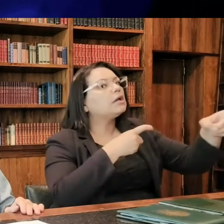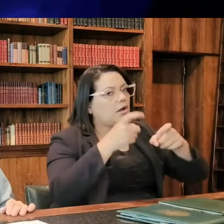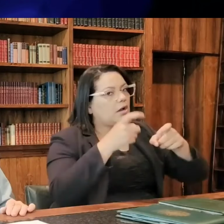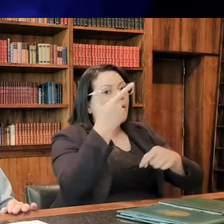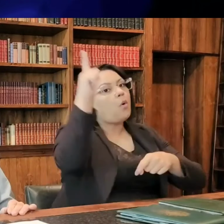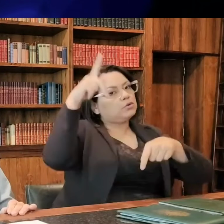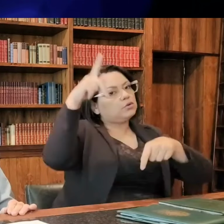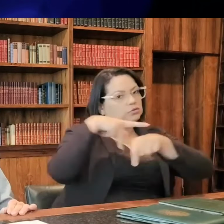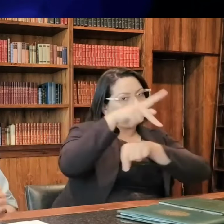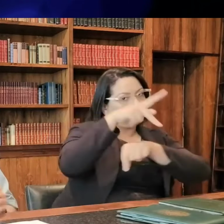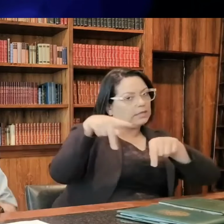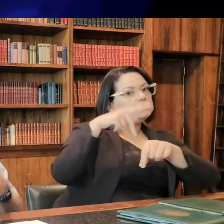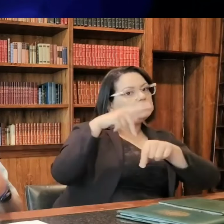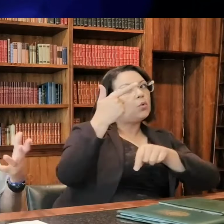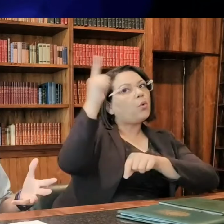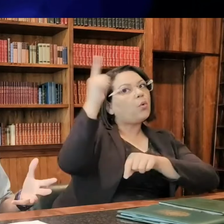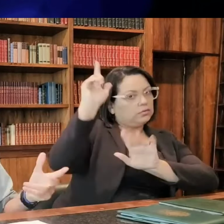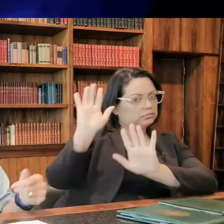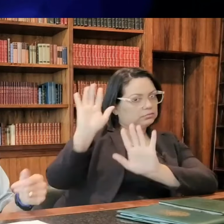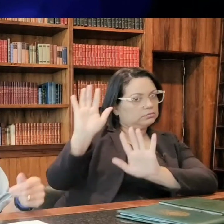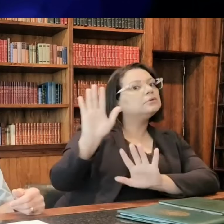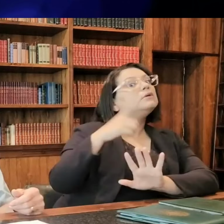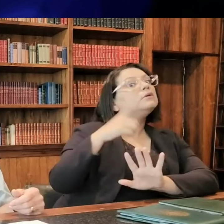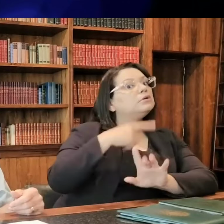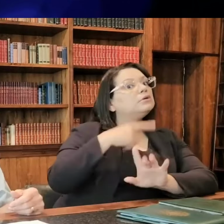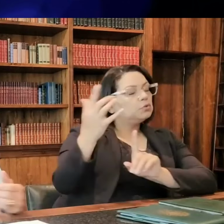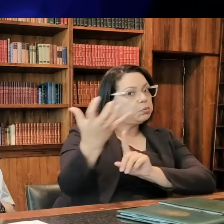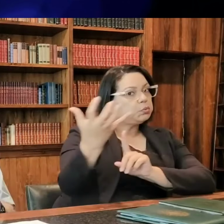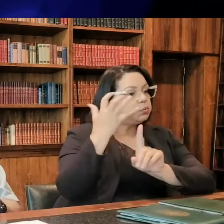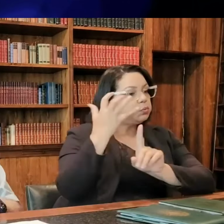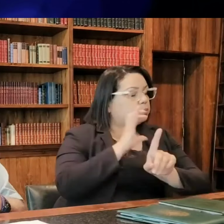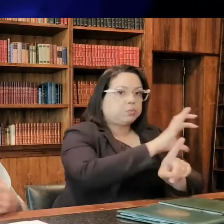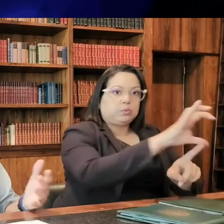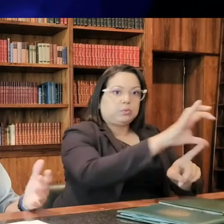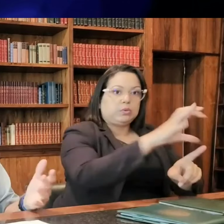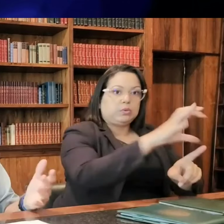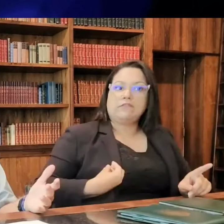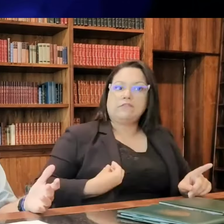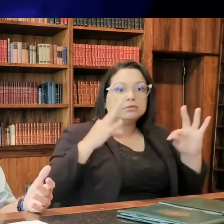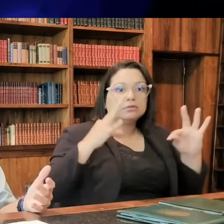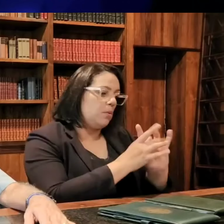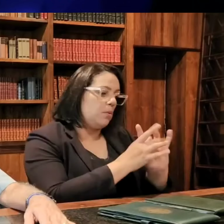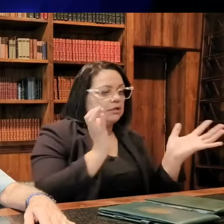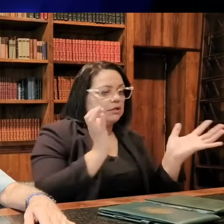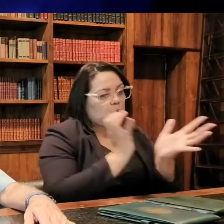lado do mundo. Isso influencia na vida de todo mundo.